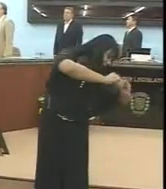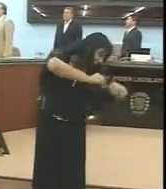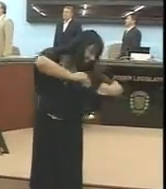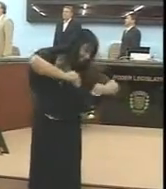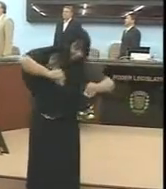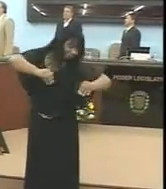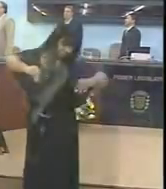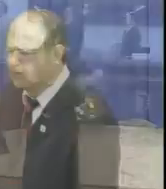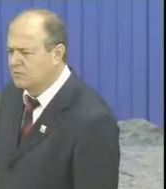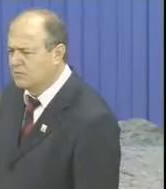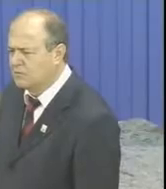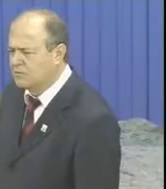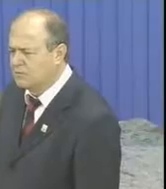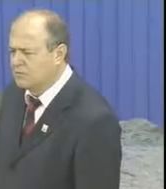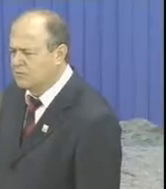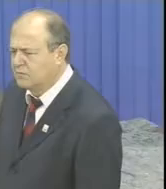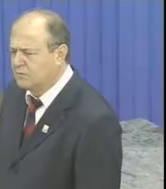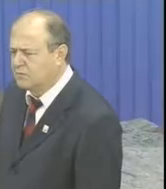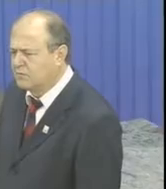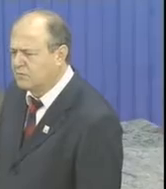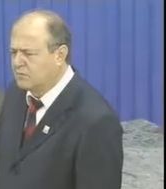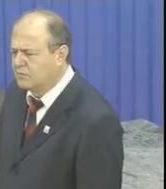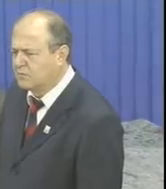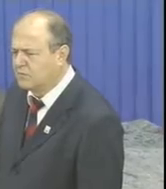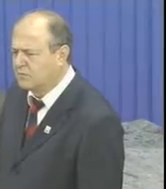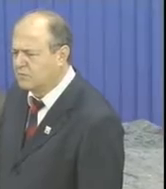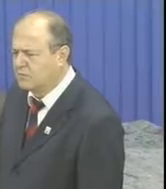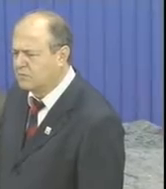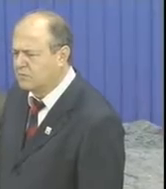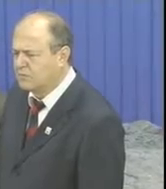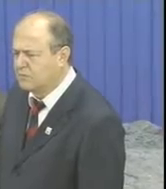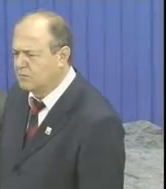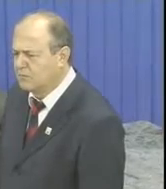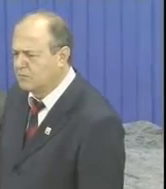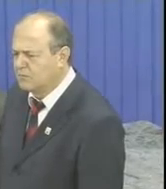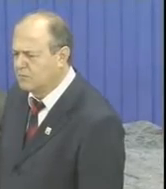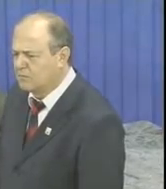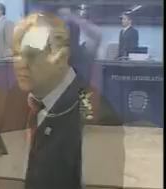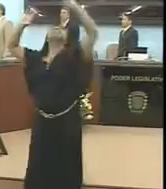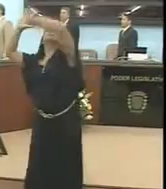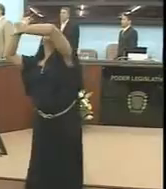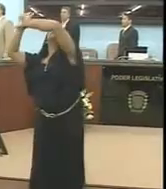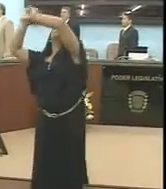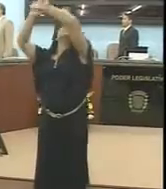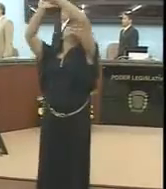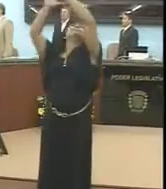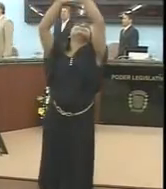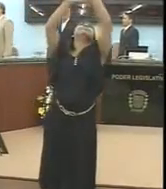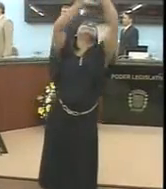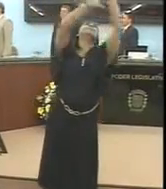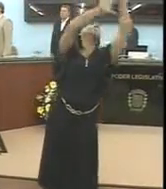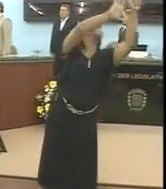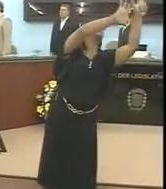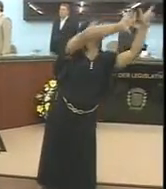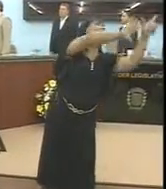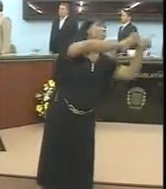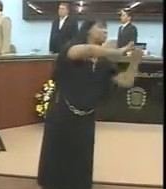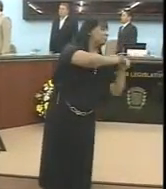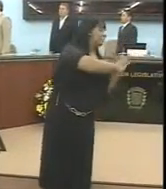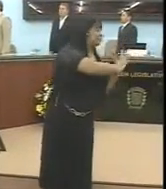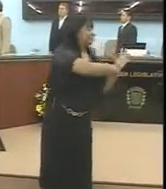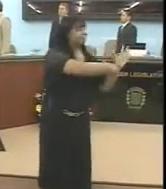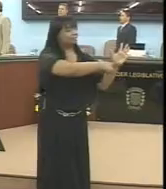a terra desce. Se em teu formoso céu, risonho e